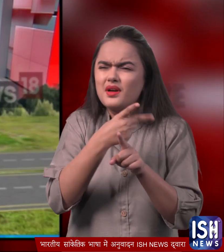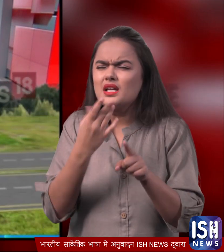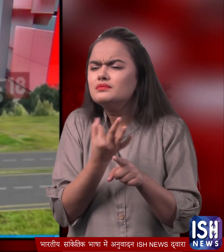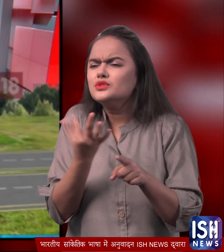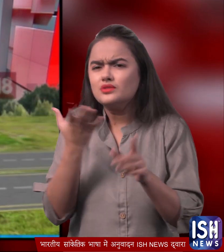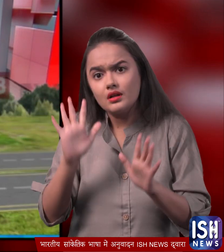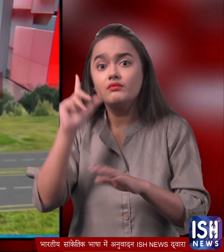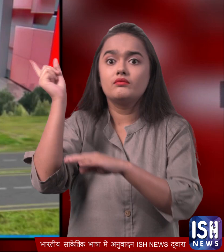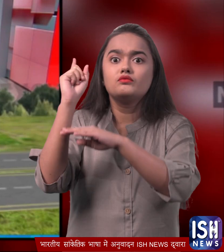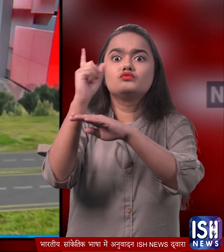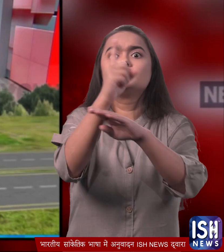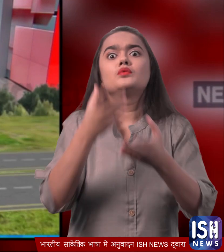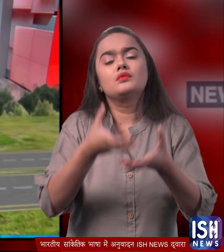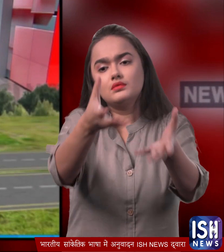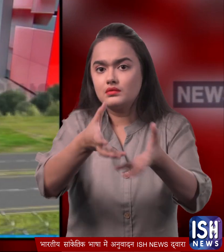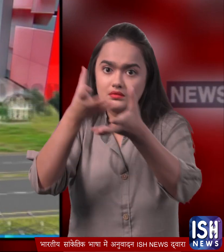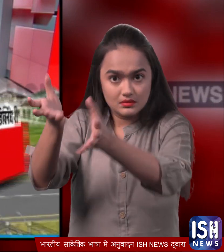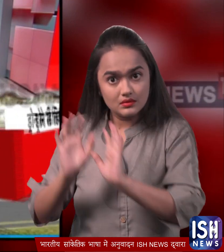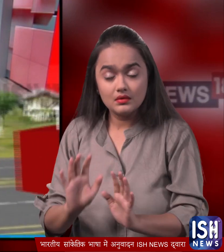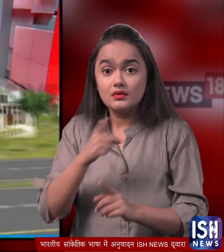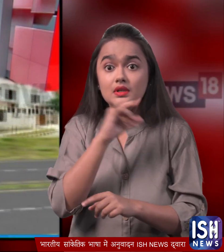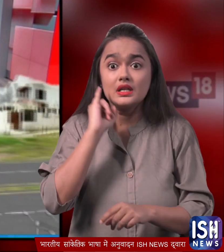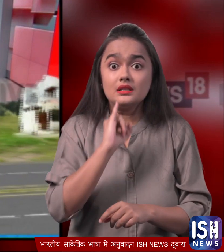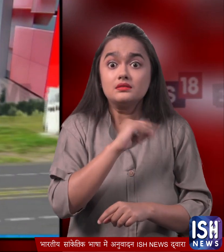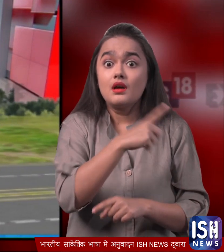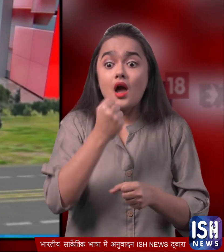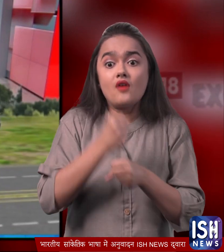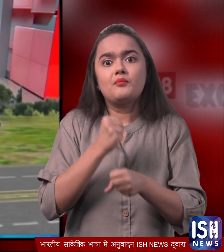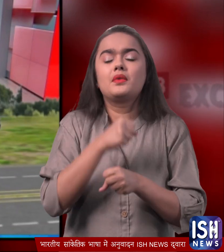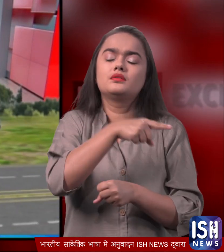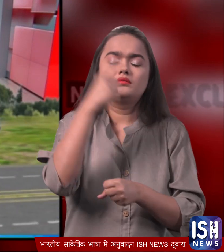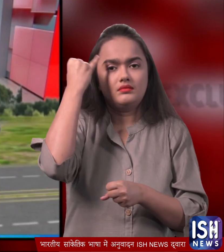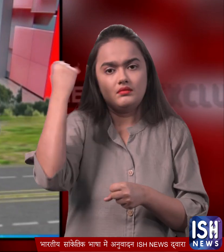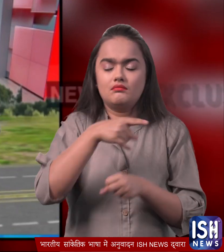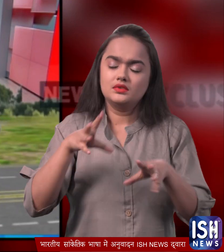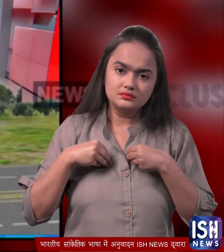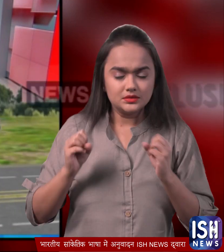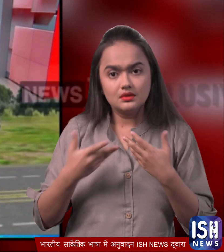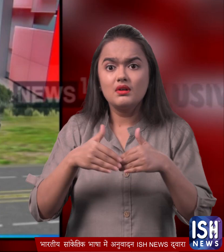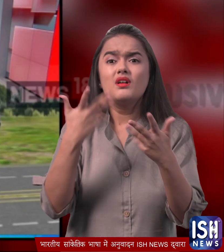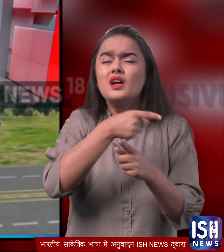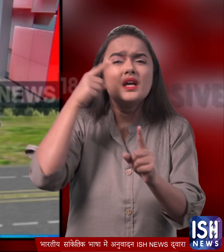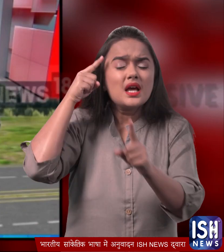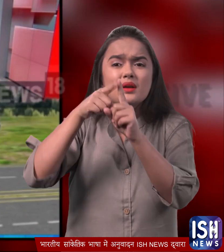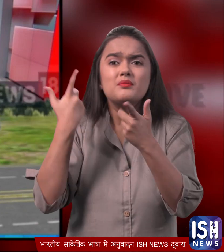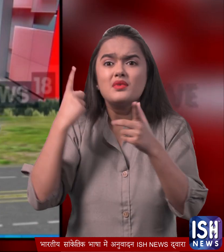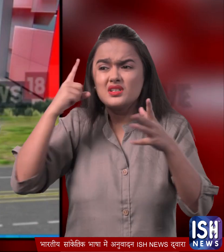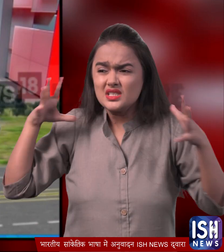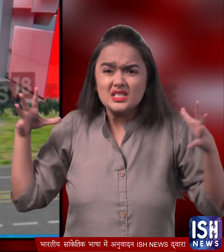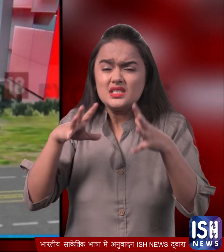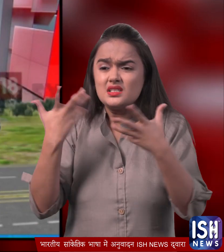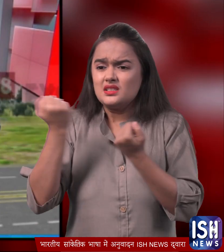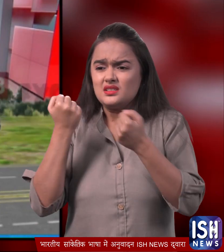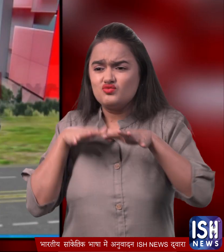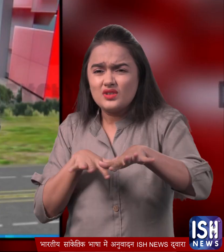डिशेज सप्लाई की जाएंगी। ये इजराइल के लिए एक सरकारी कार्यक्रम का हिस्सा है जिसका मकसद भीड़ भाड़ वाले शहरों